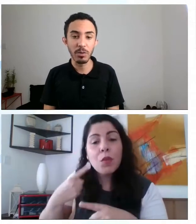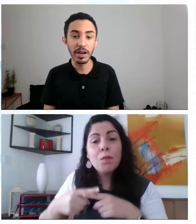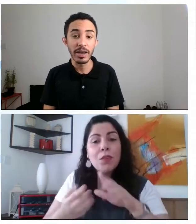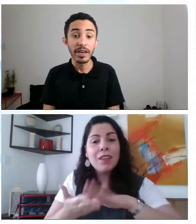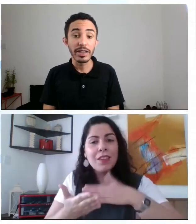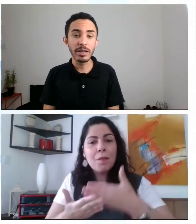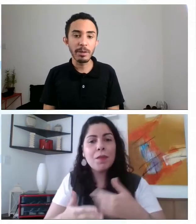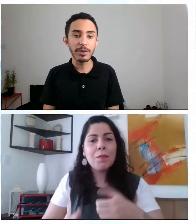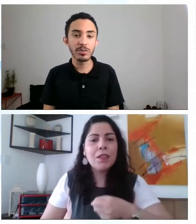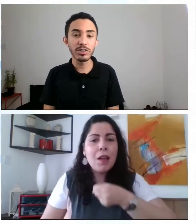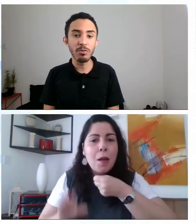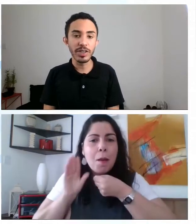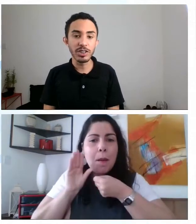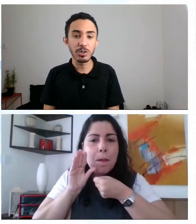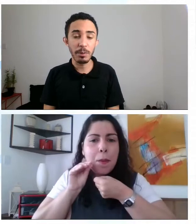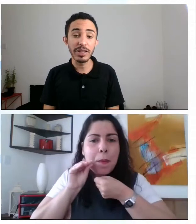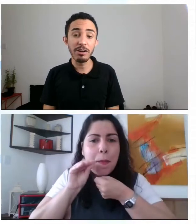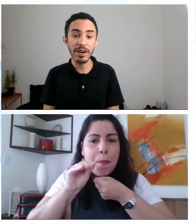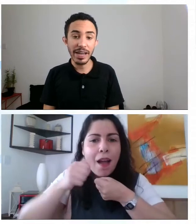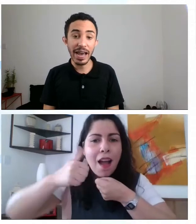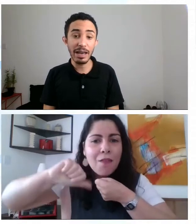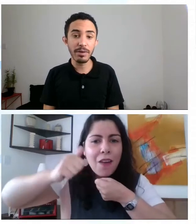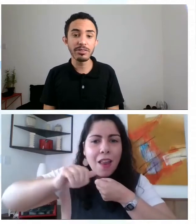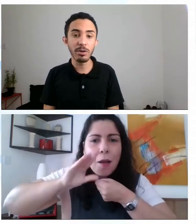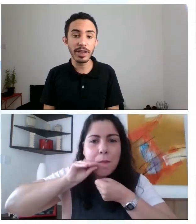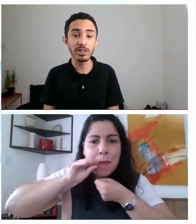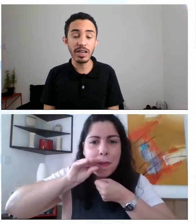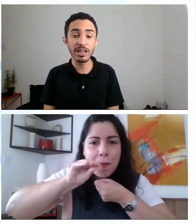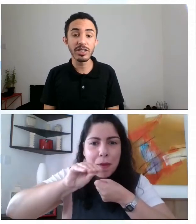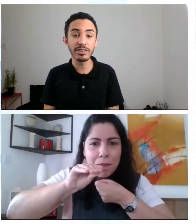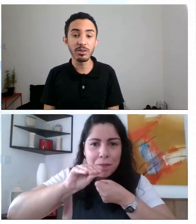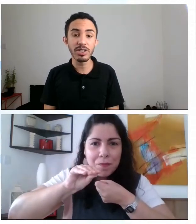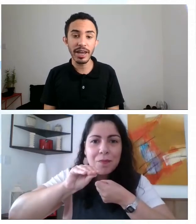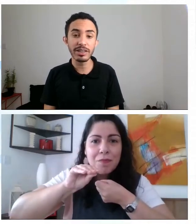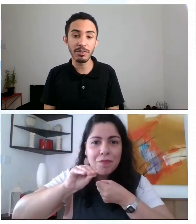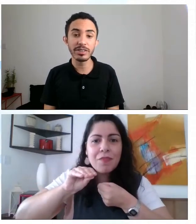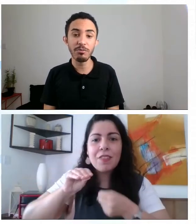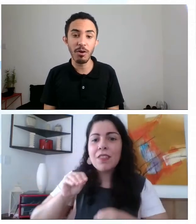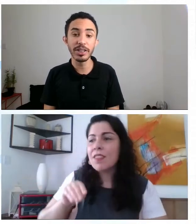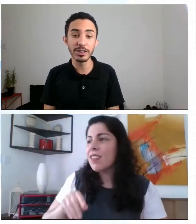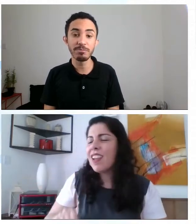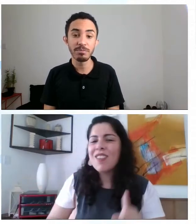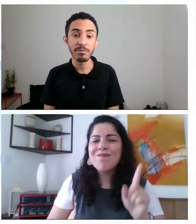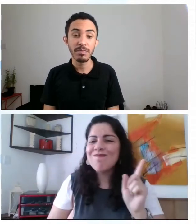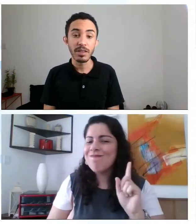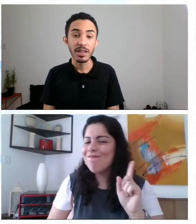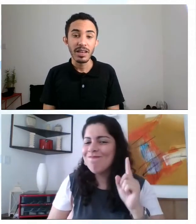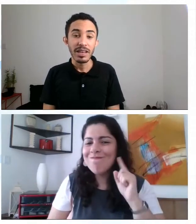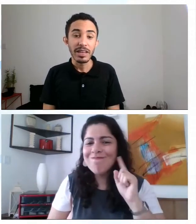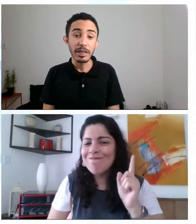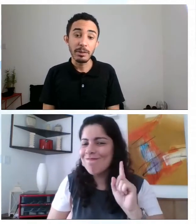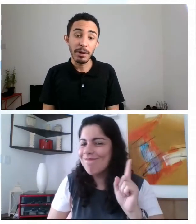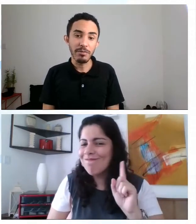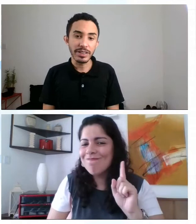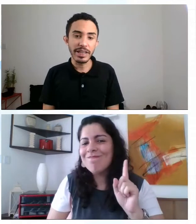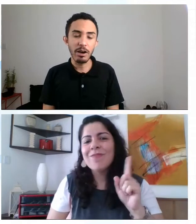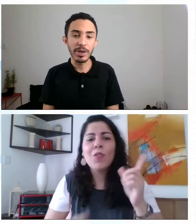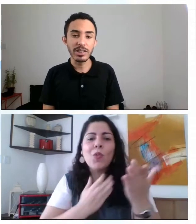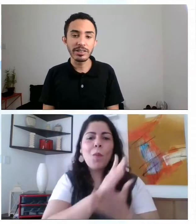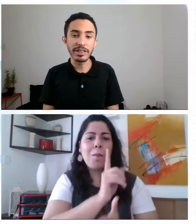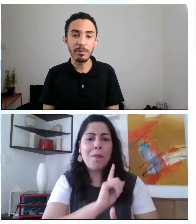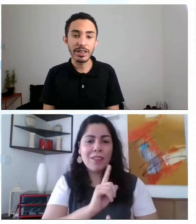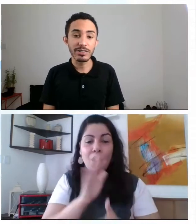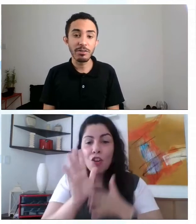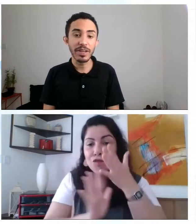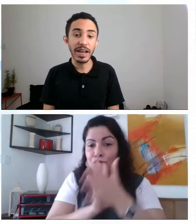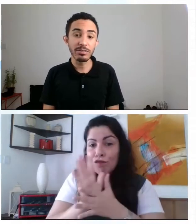primeira língua. E também pessoas ouvintes, para poder avaliar principalmente a direção direta, a versão voz. E para ver se